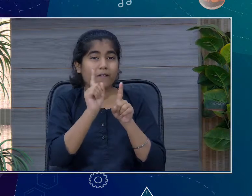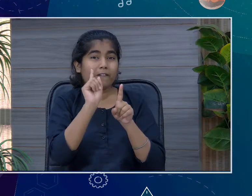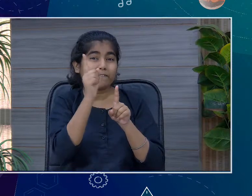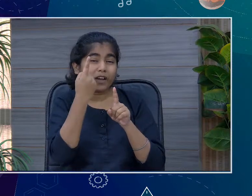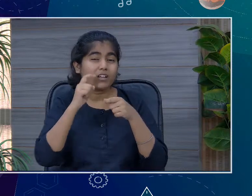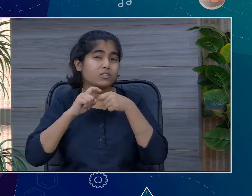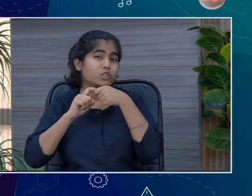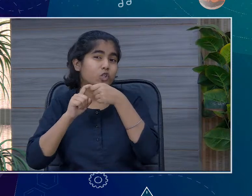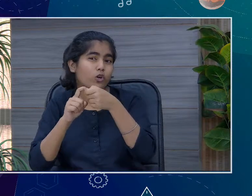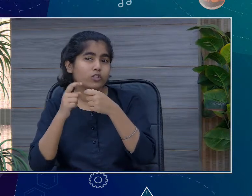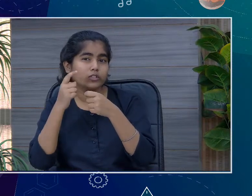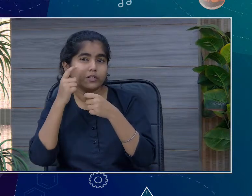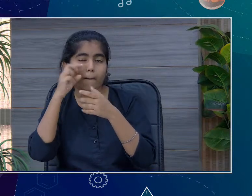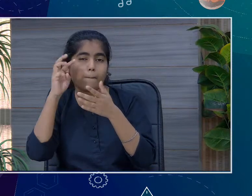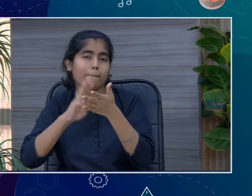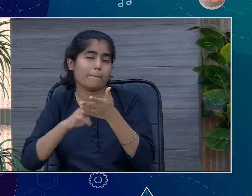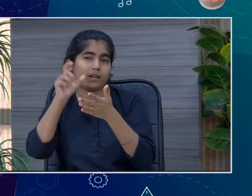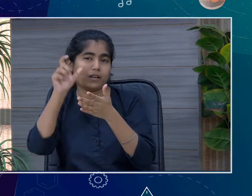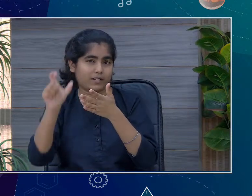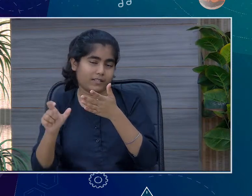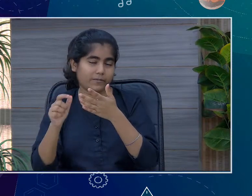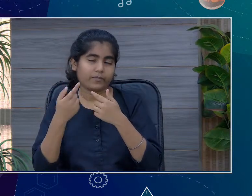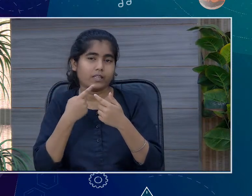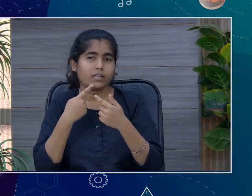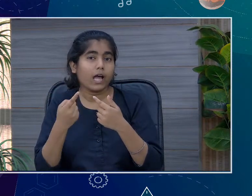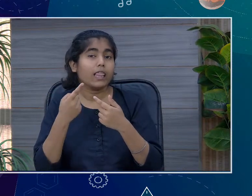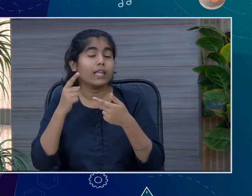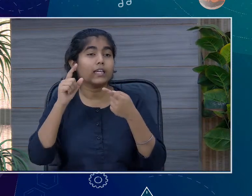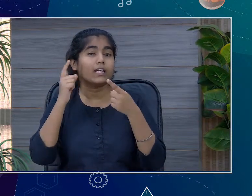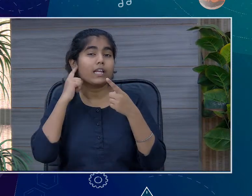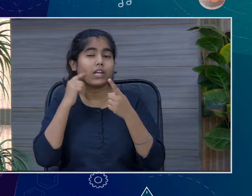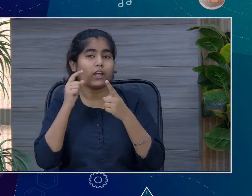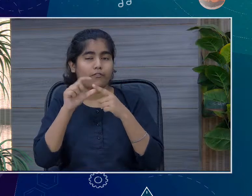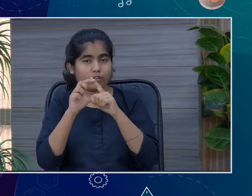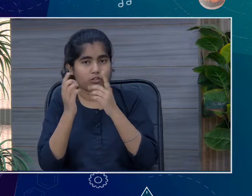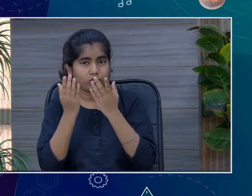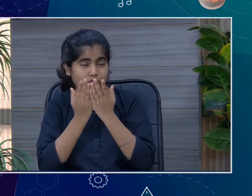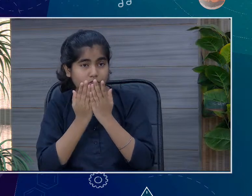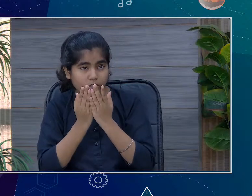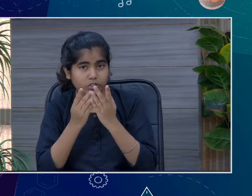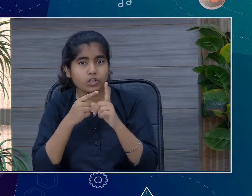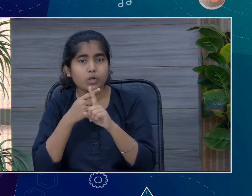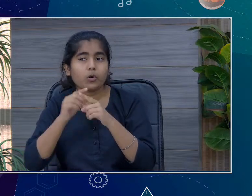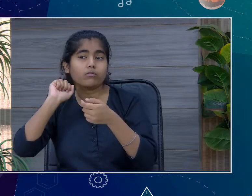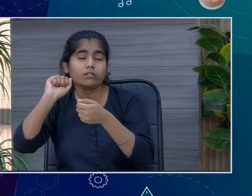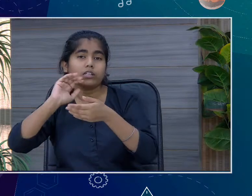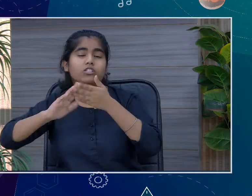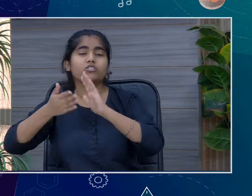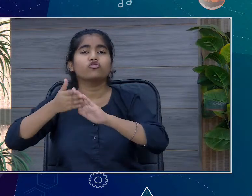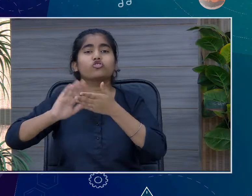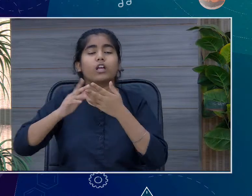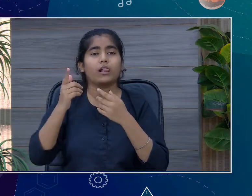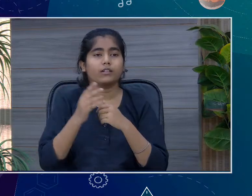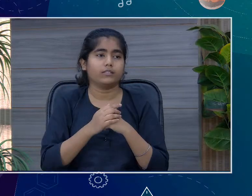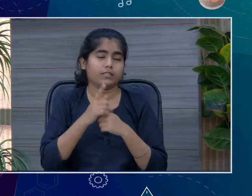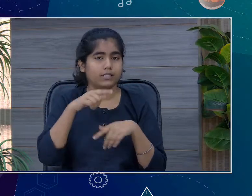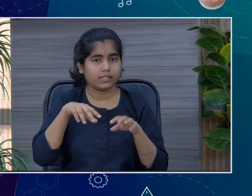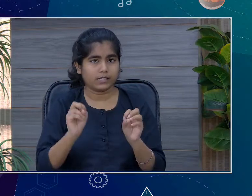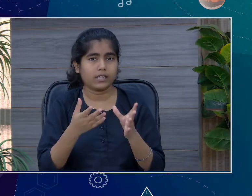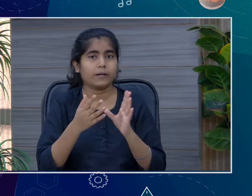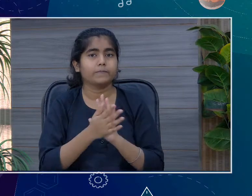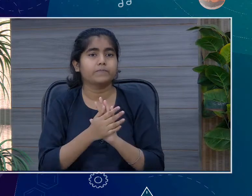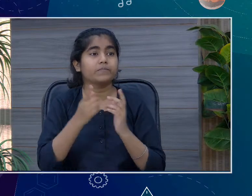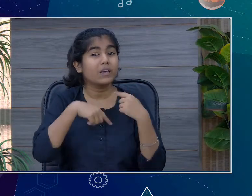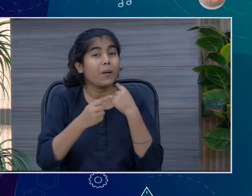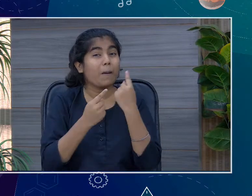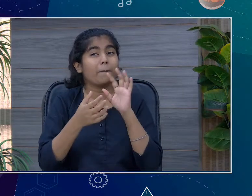था कि डेफ एजुकेशन के बारे में और उनके चैलेंजेस के बारे में, चलिए यहीं से शुरू करते हैं. अच्छा धर्मेंद्र, इस बारे में